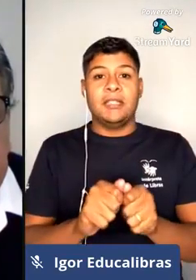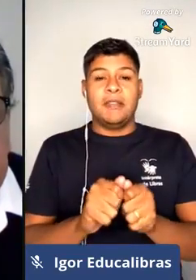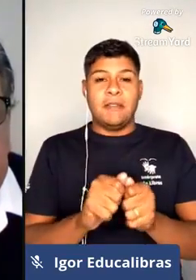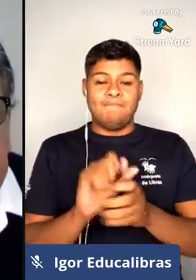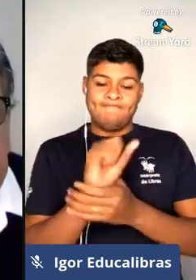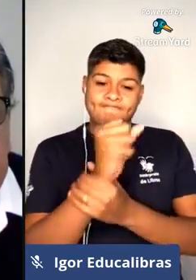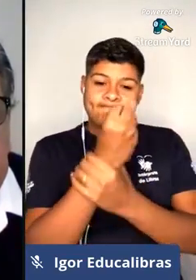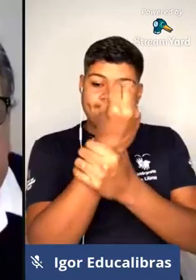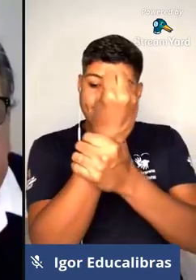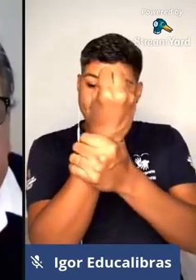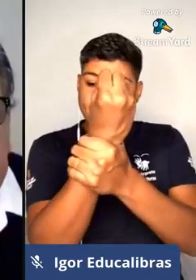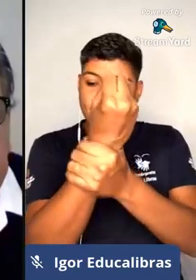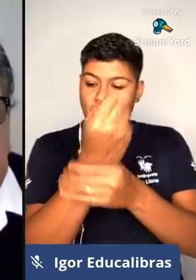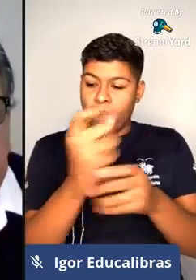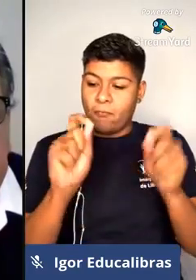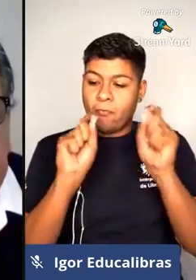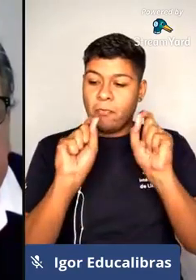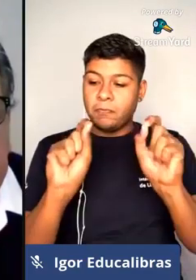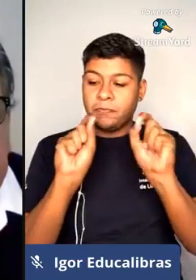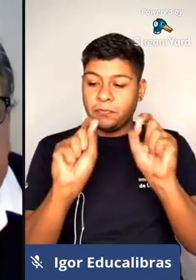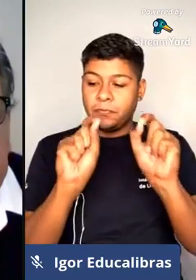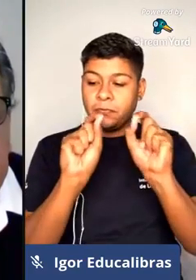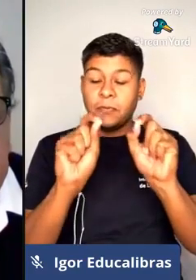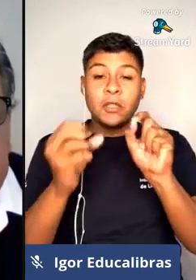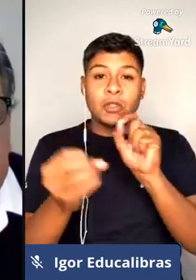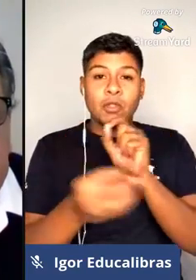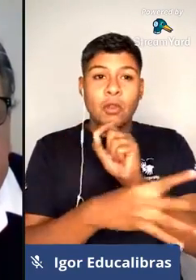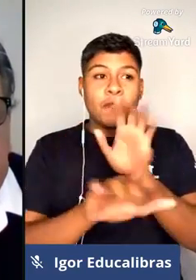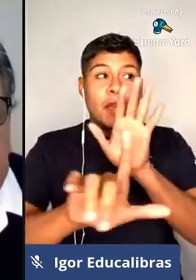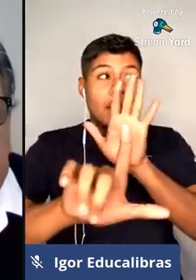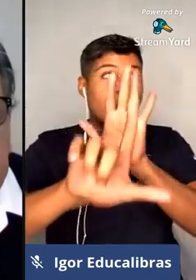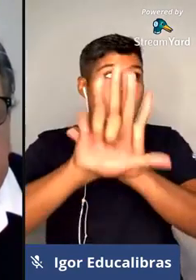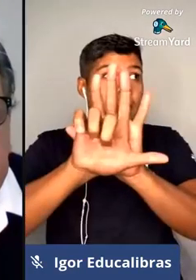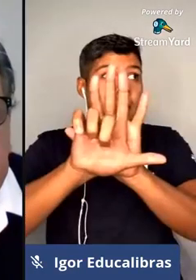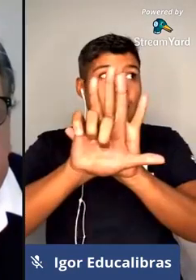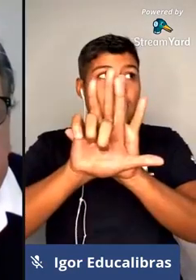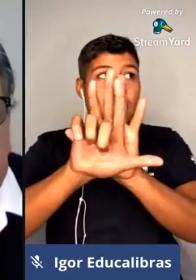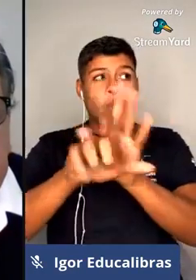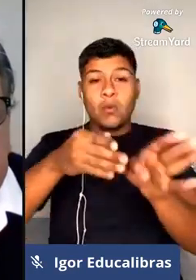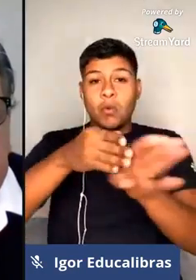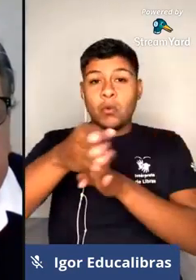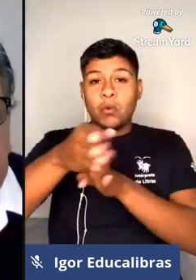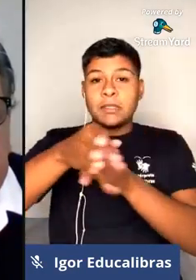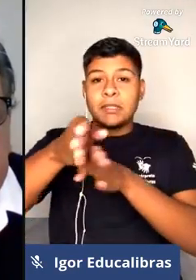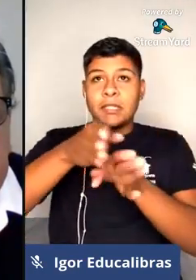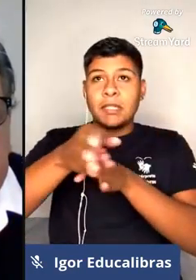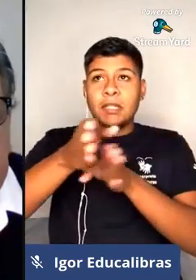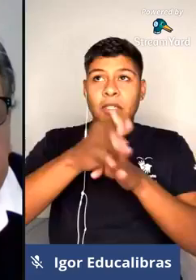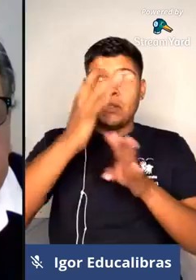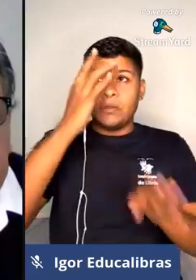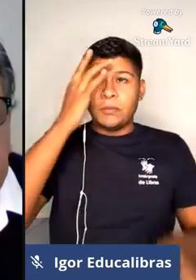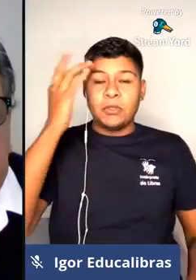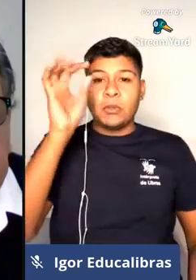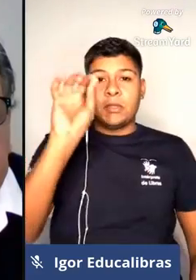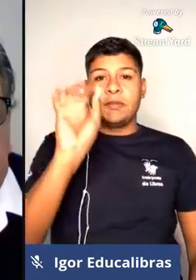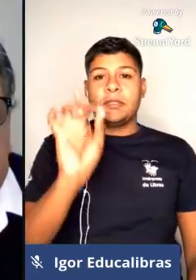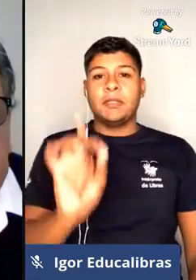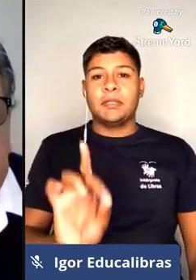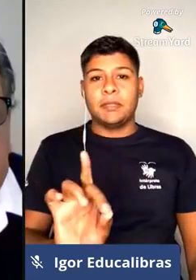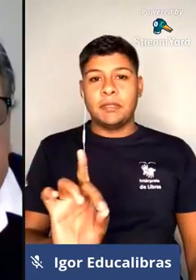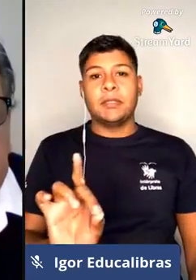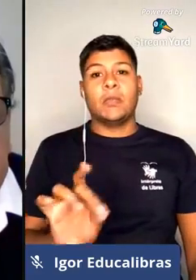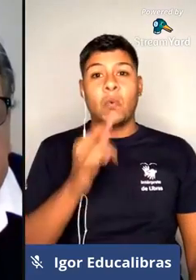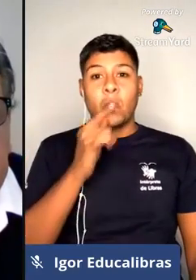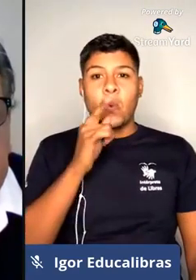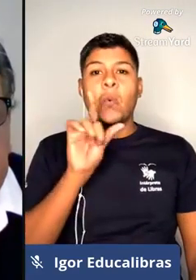finos, na nova lei do Conselho Municipal da Pessoa com Deficiência. A gente